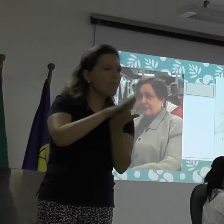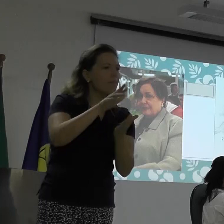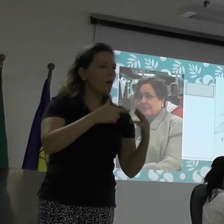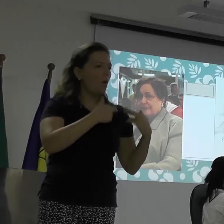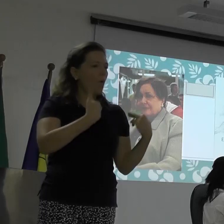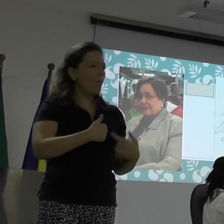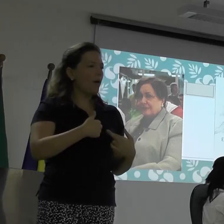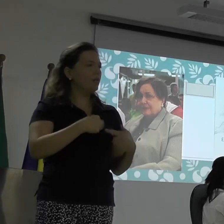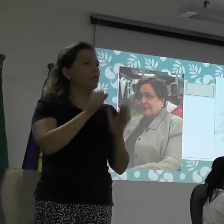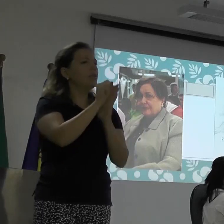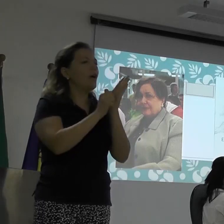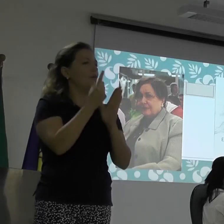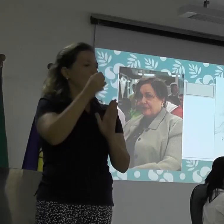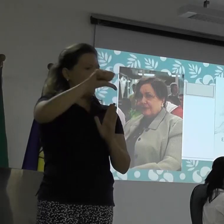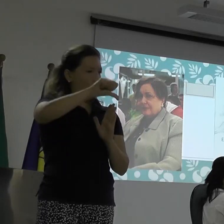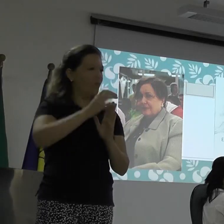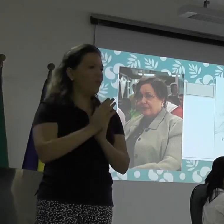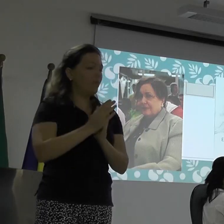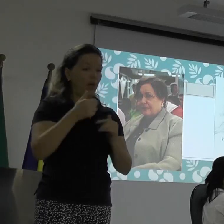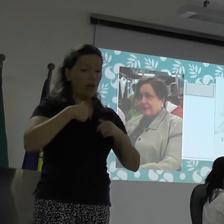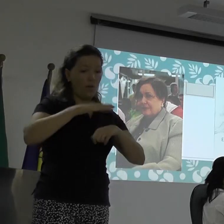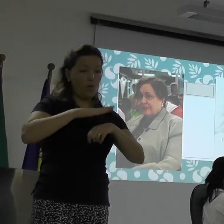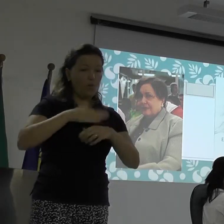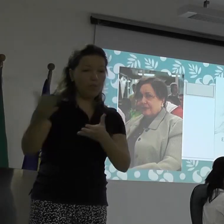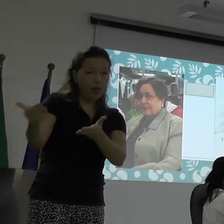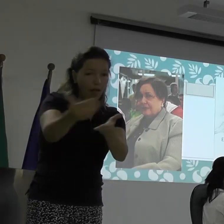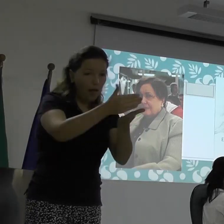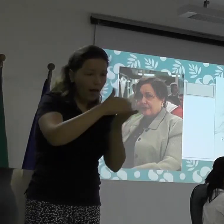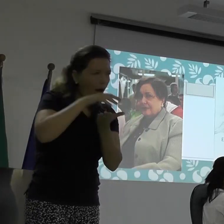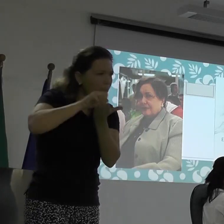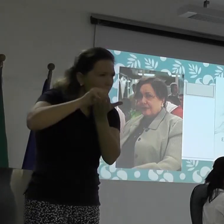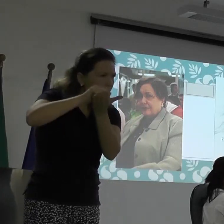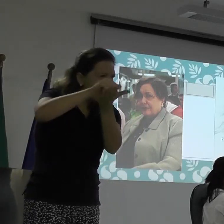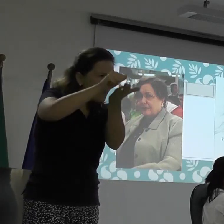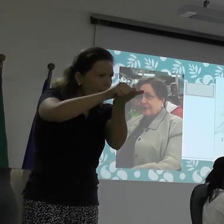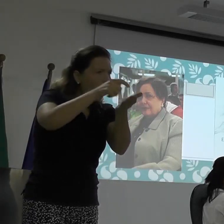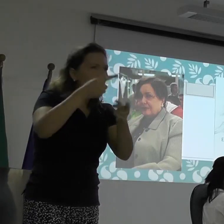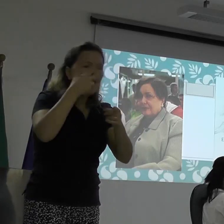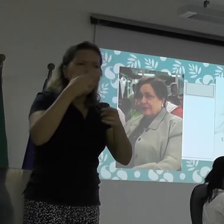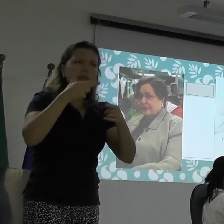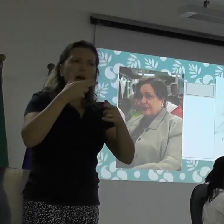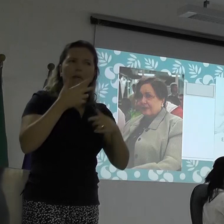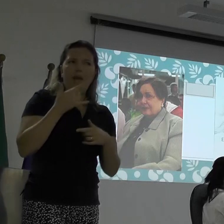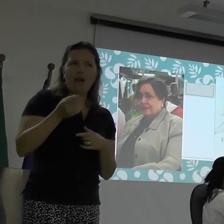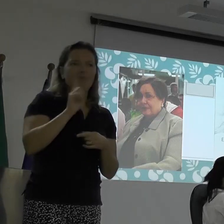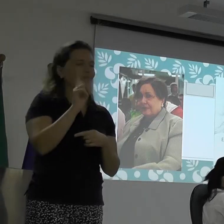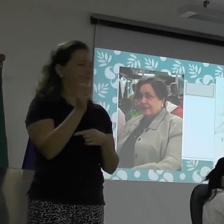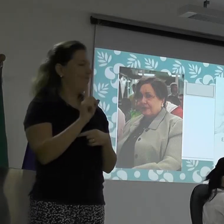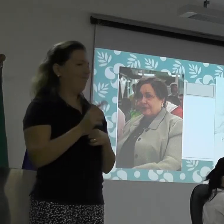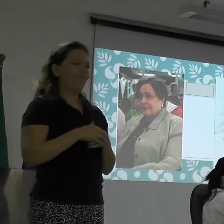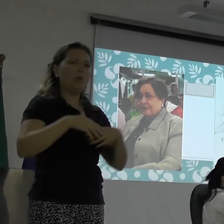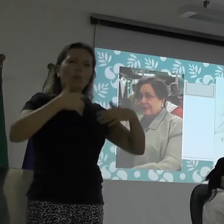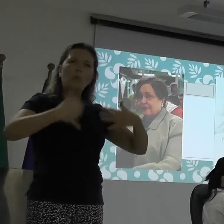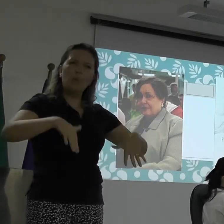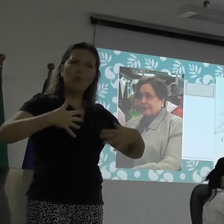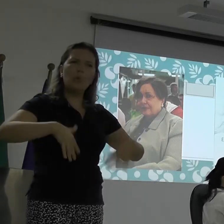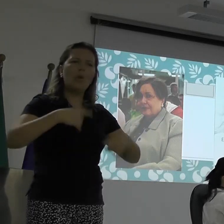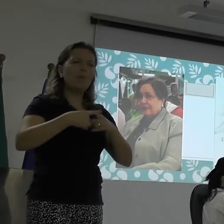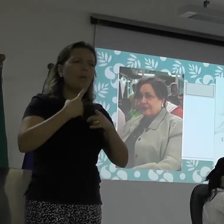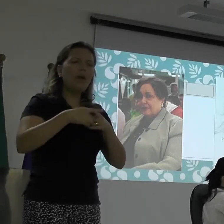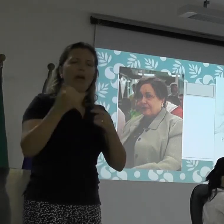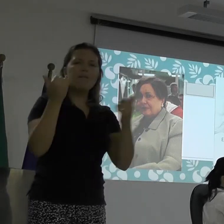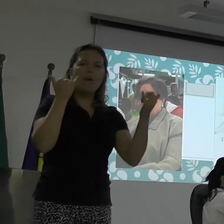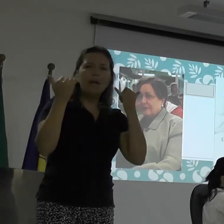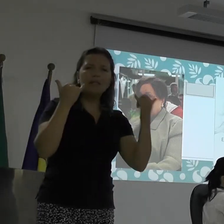XIX. Reunir os registros dessa produção não é uma tarefa fácil, pois as informações